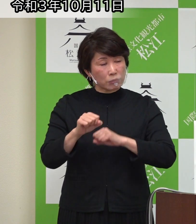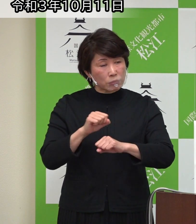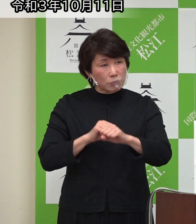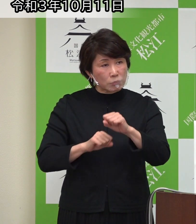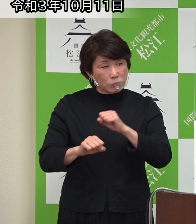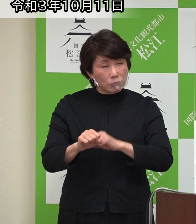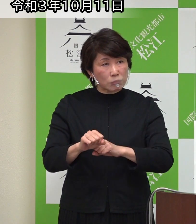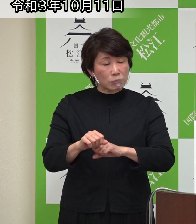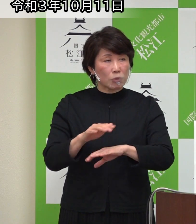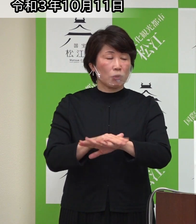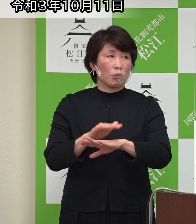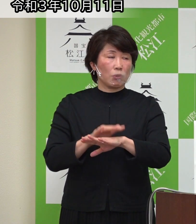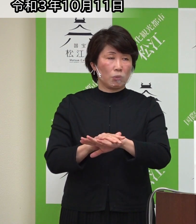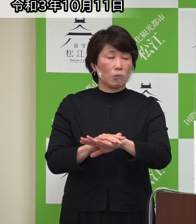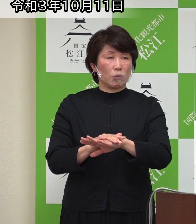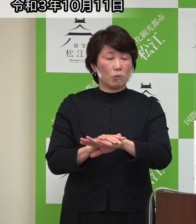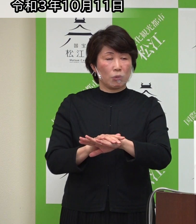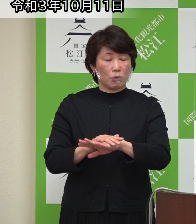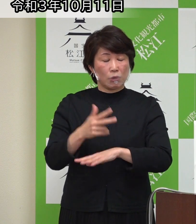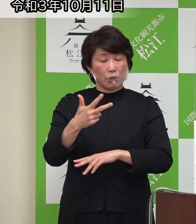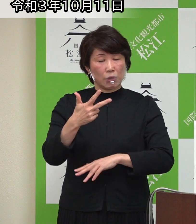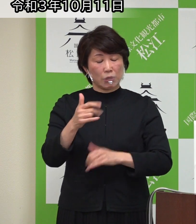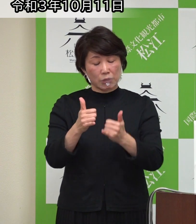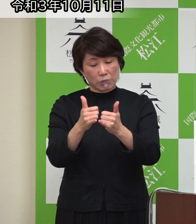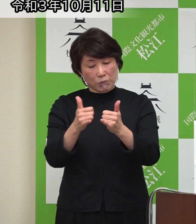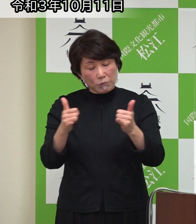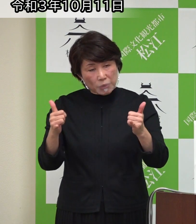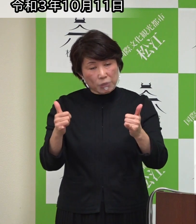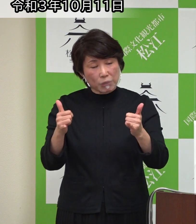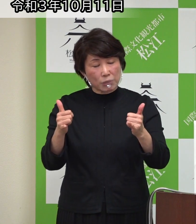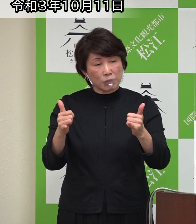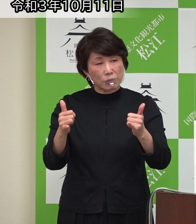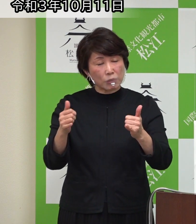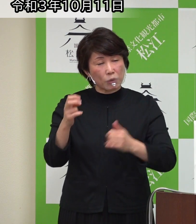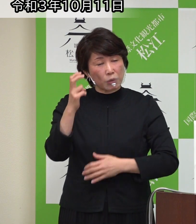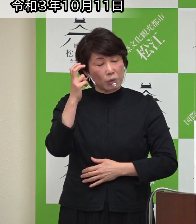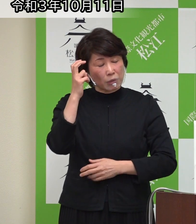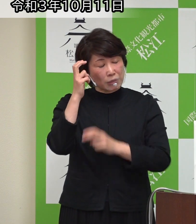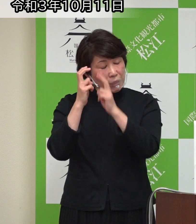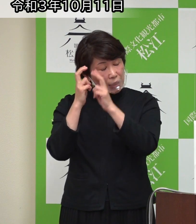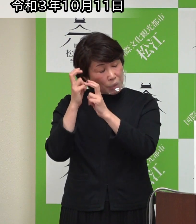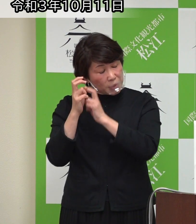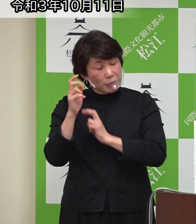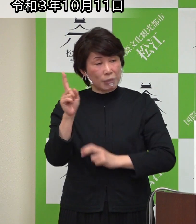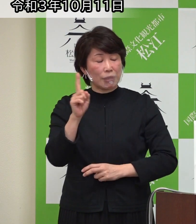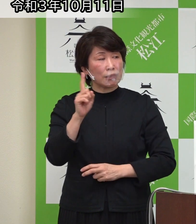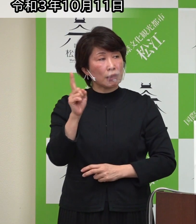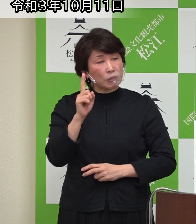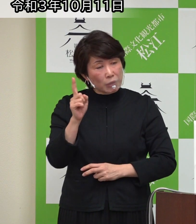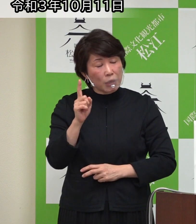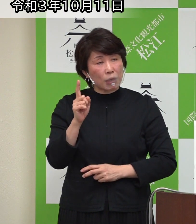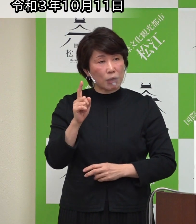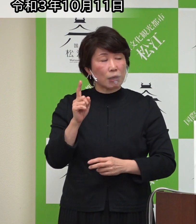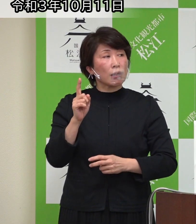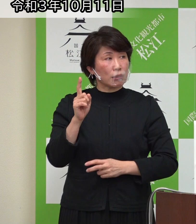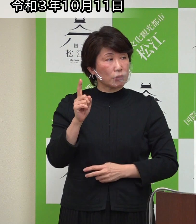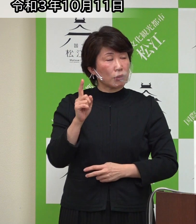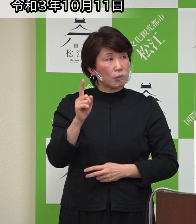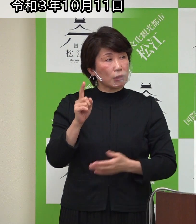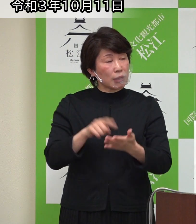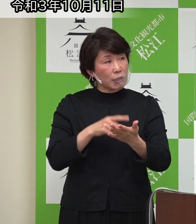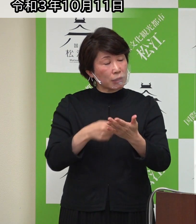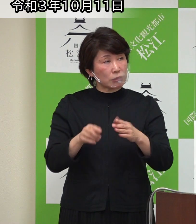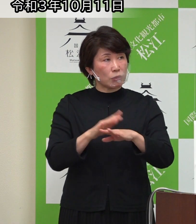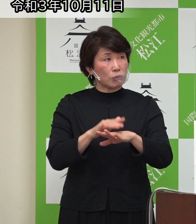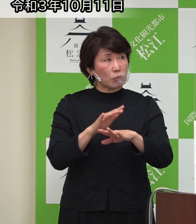市民の皆さんが子育てで、まあ、どこで悩んでらっしゃるかといった要点をついて、まあ、それに対して解決策対応策というのを提示させていただきたいと思っている